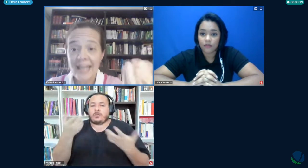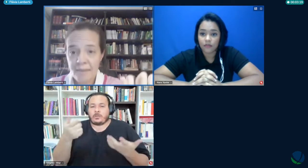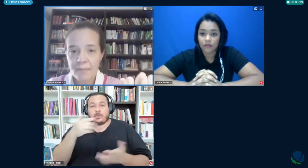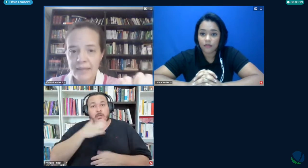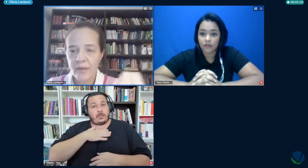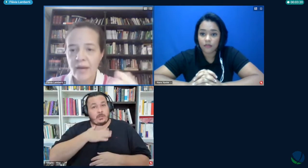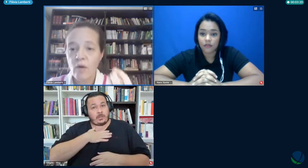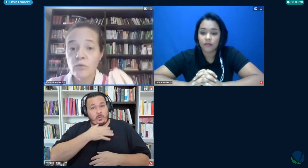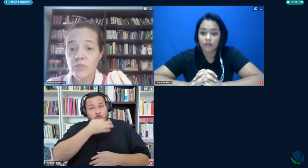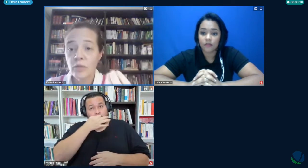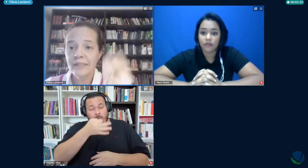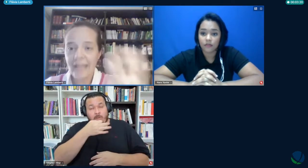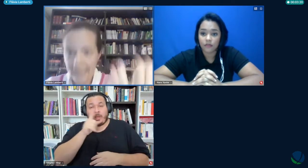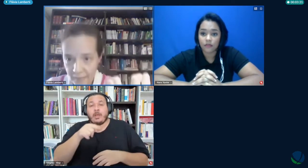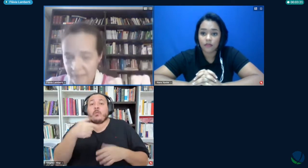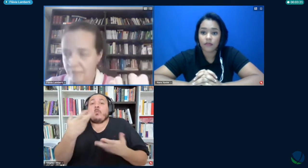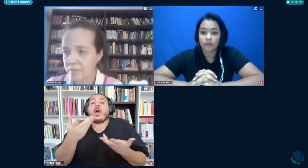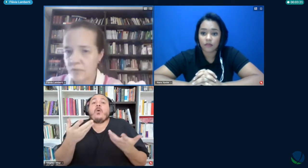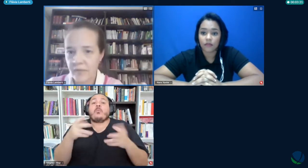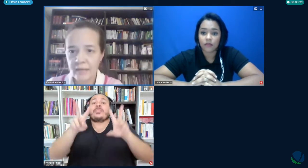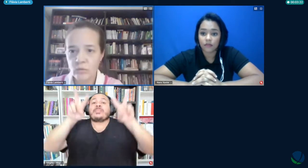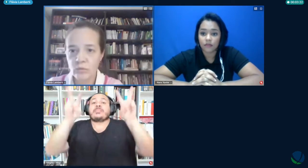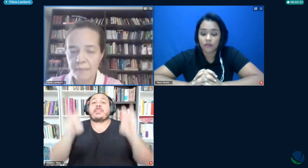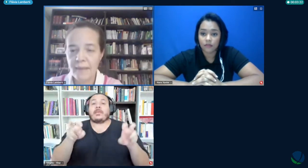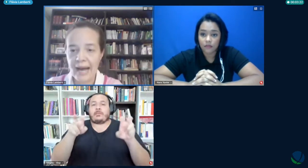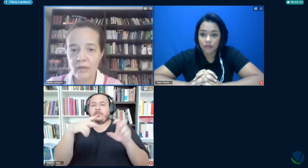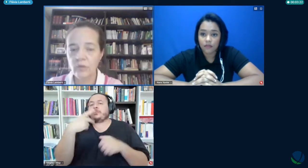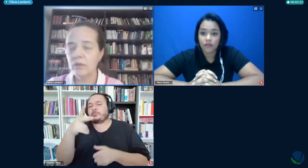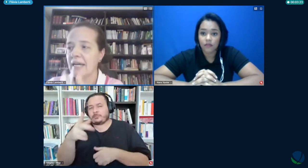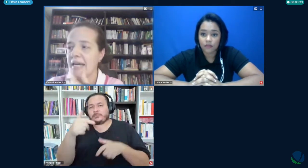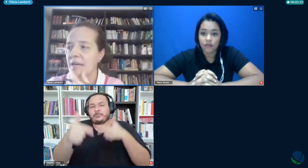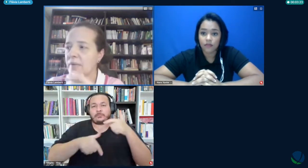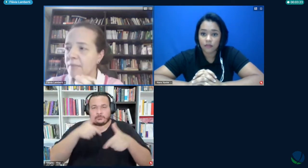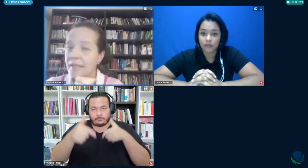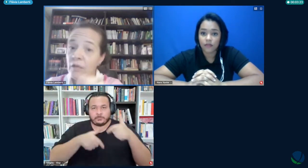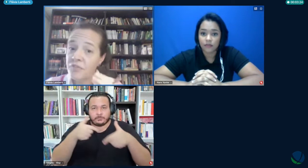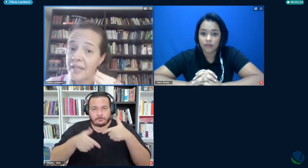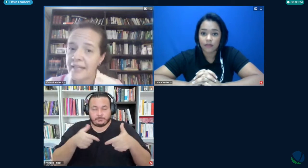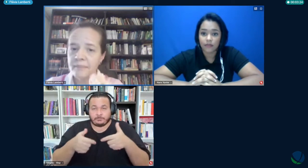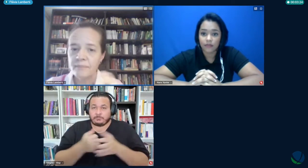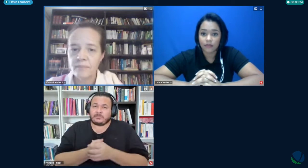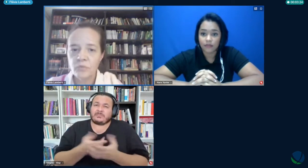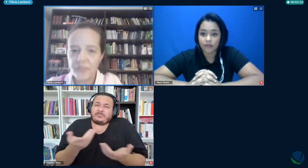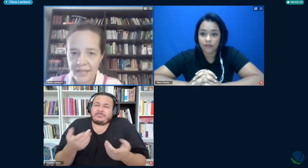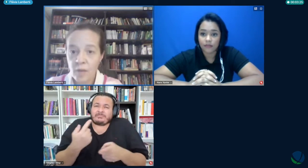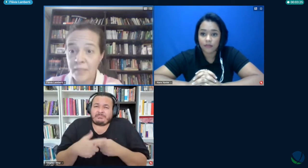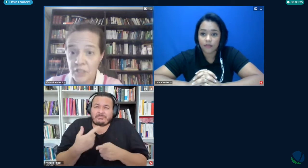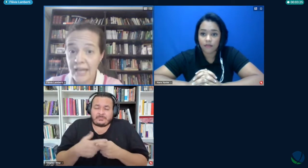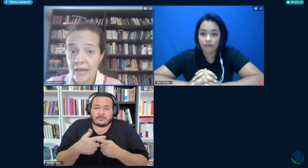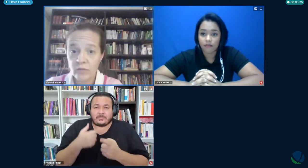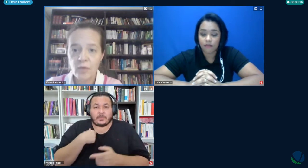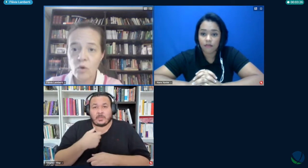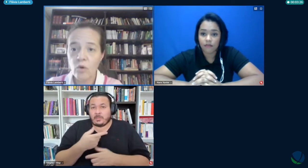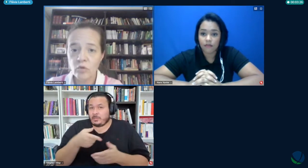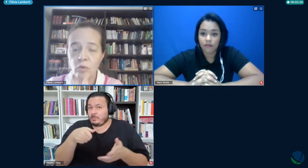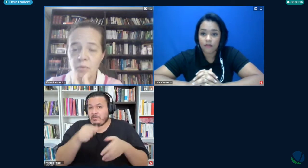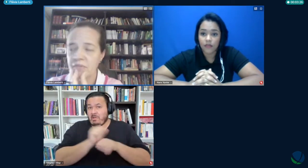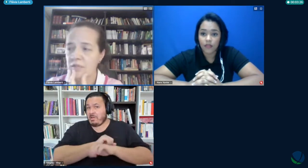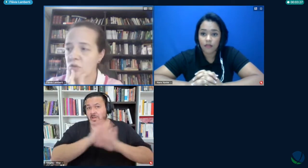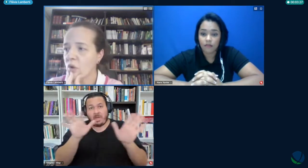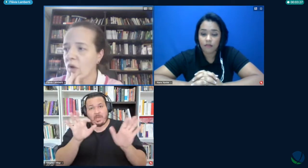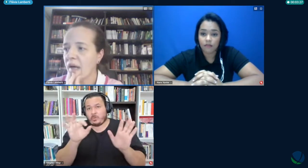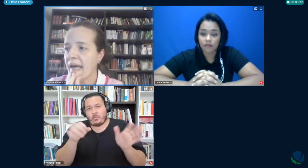nome de tema, né? Qual o seu tema, né, do trabalho, porque não fica realmente claro, também concordo